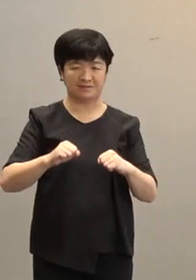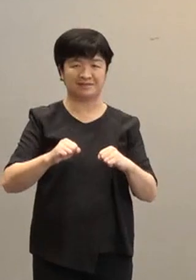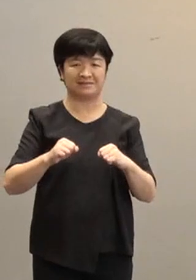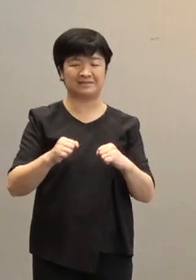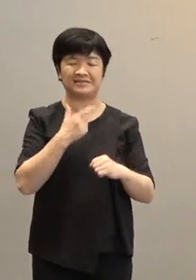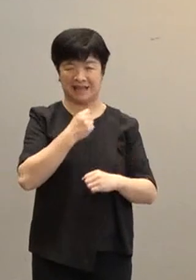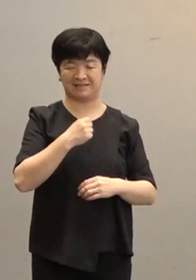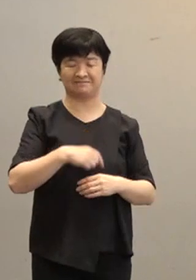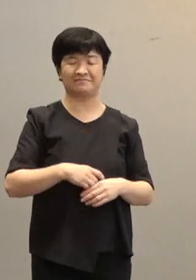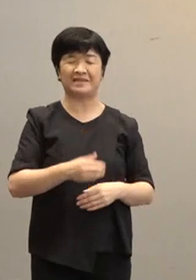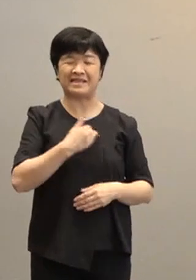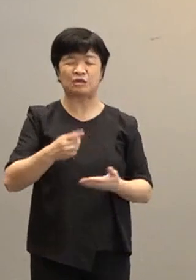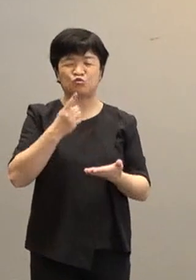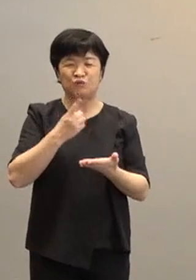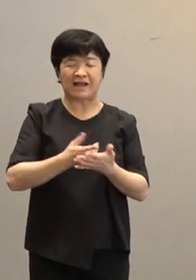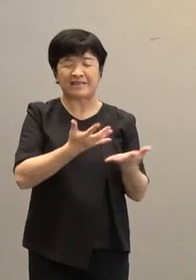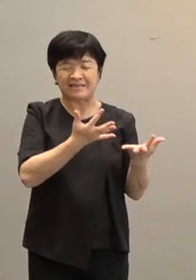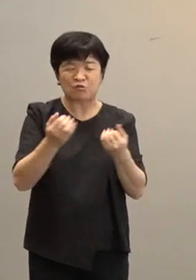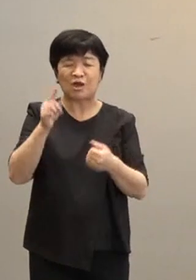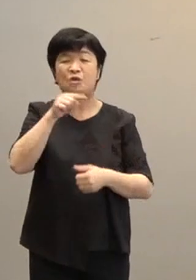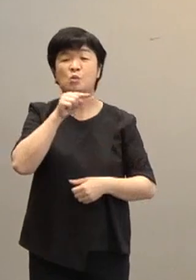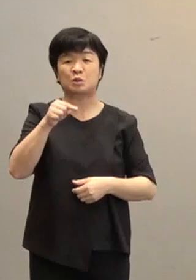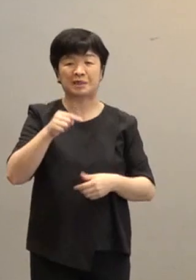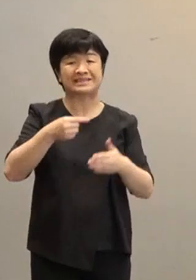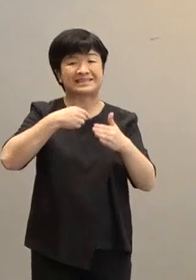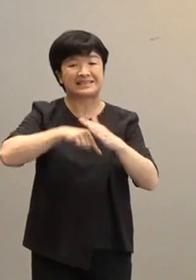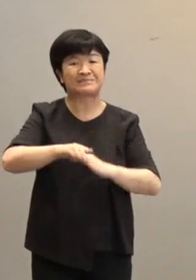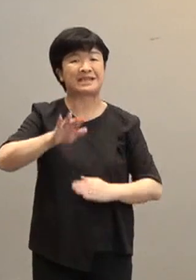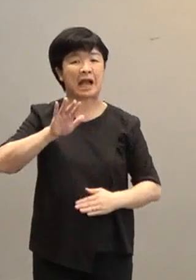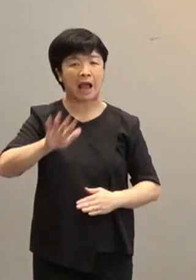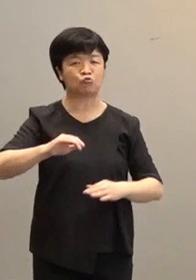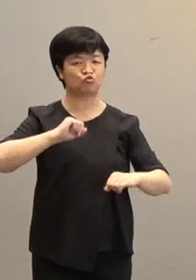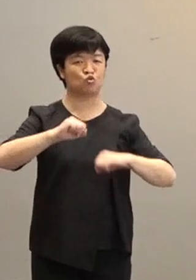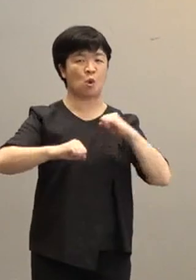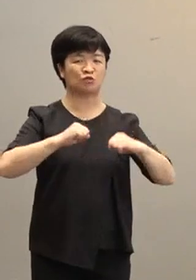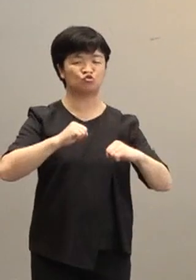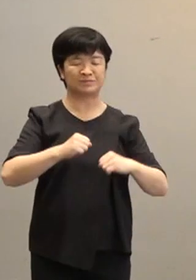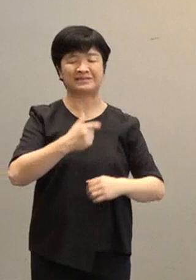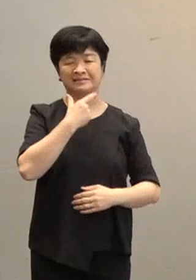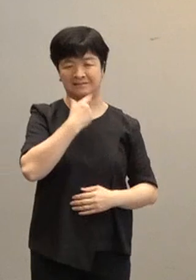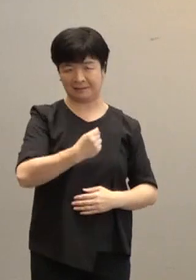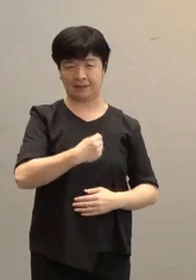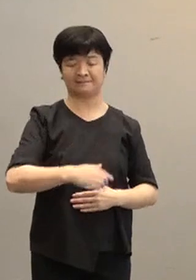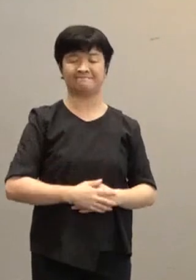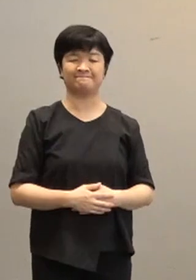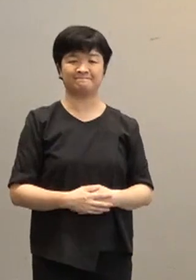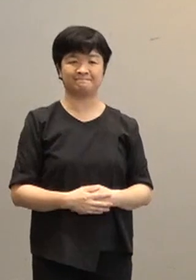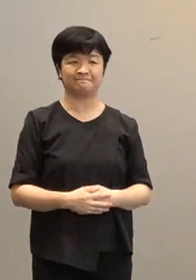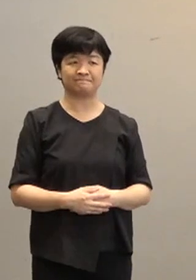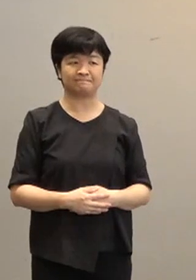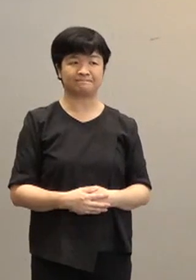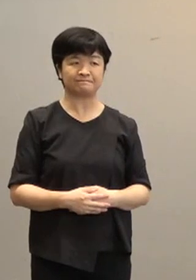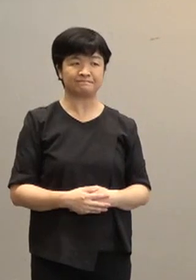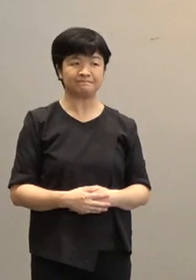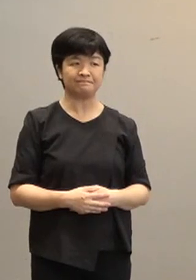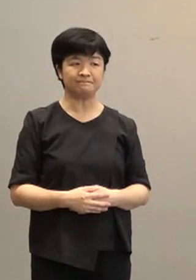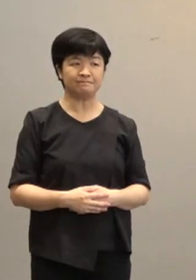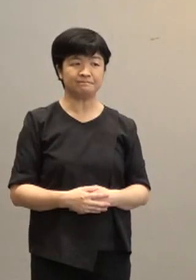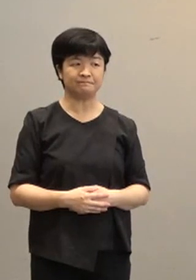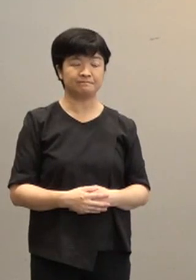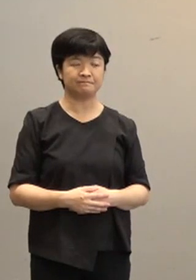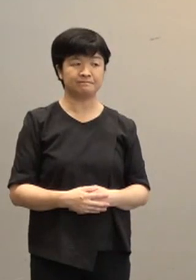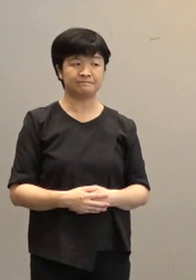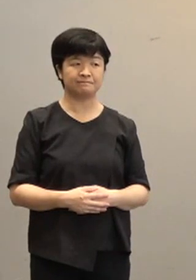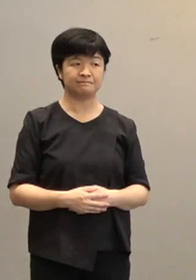まあ、できる限り多くの方々にとって意味ある、取り組みになるようにしていきたいなというふうに考えています。 ありがとうございます。